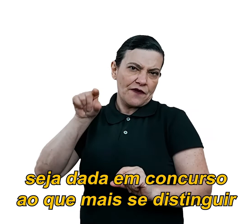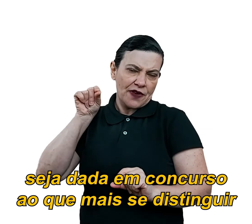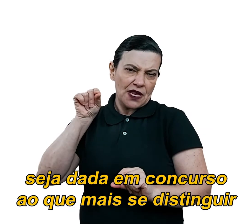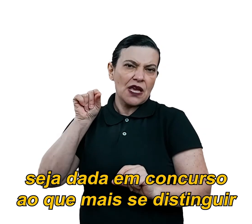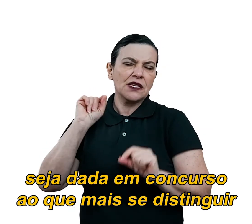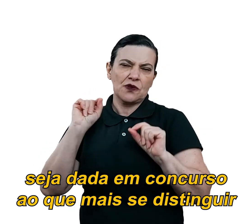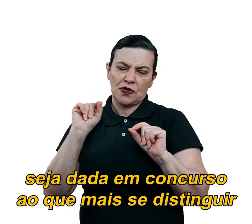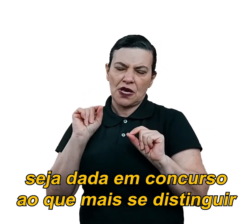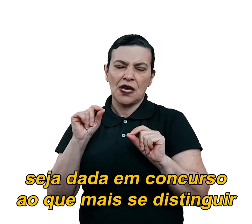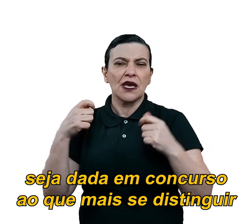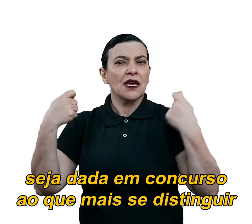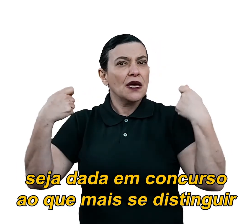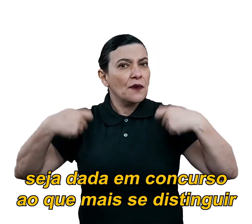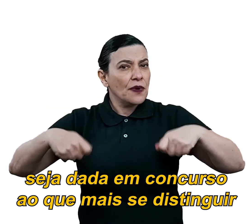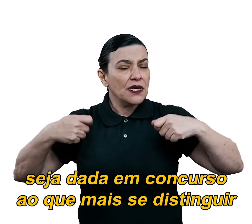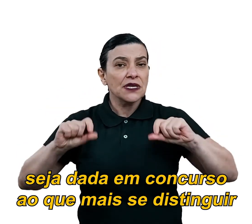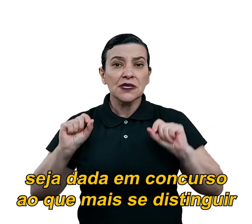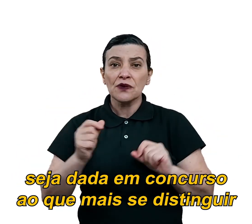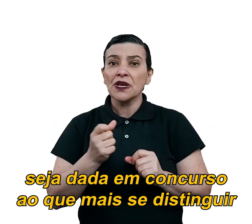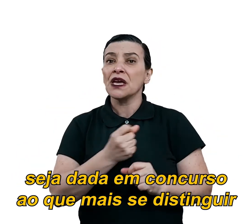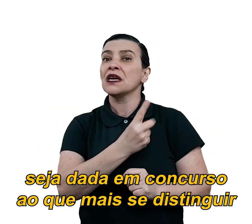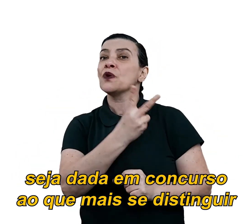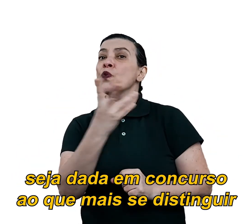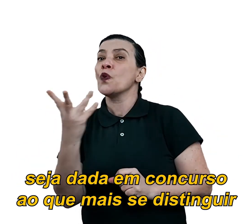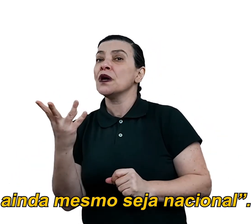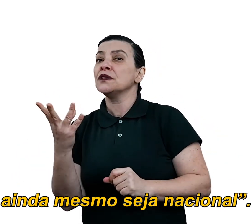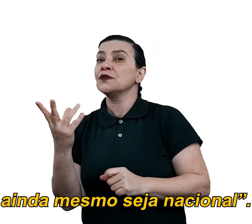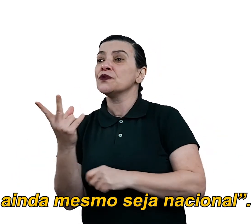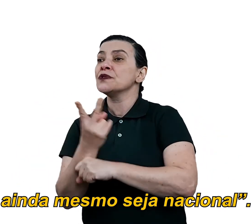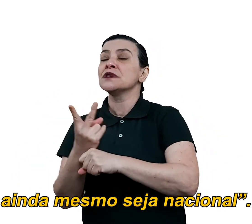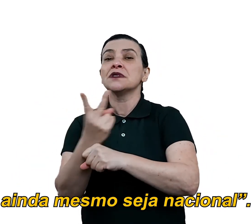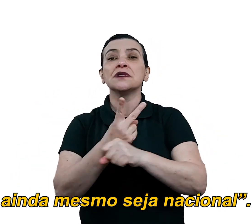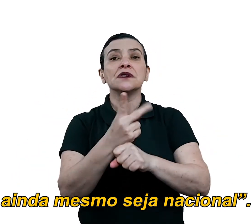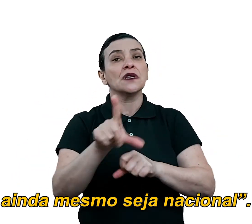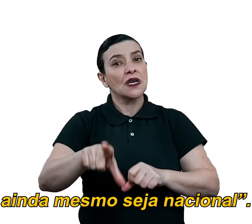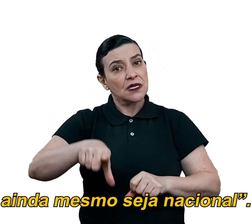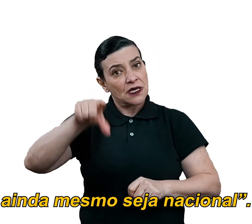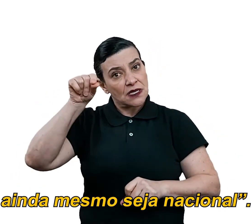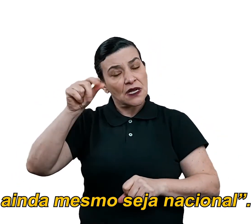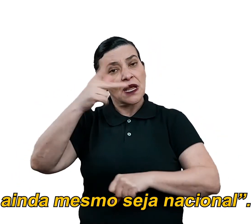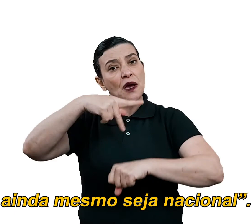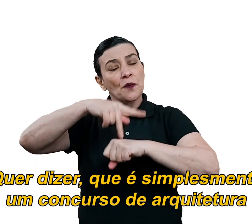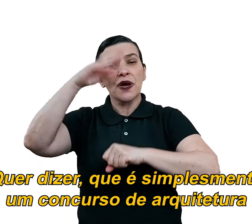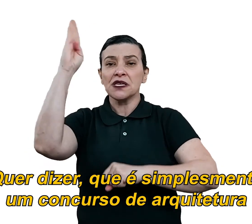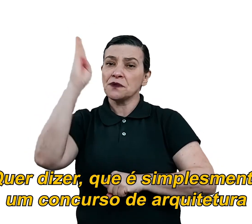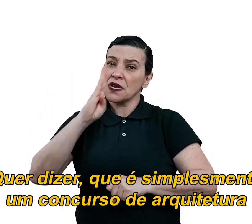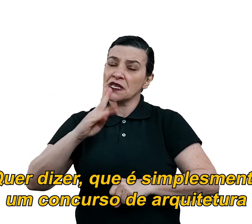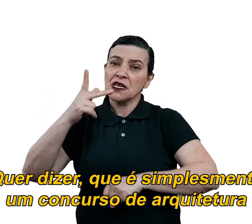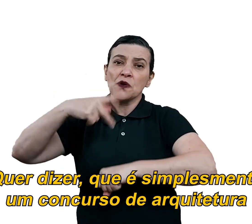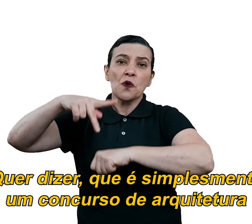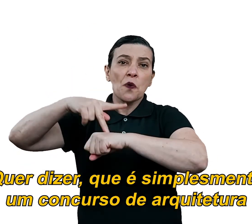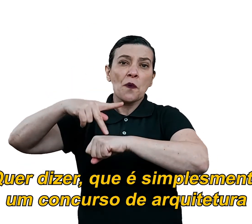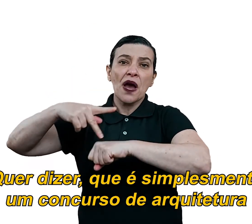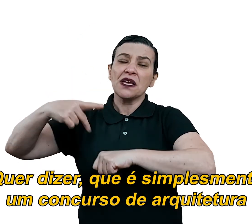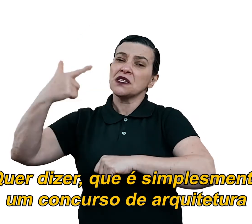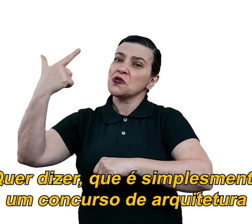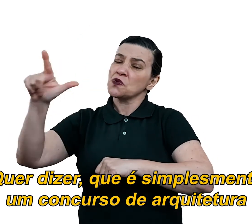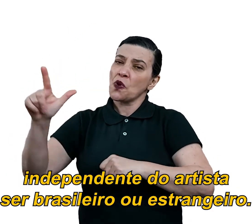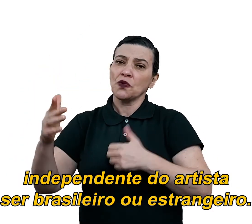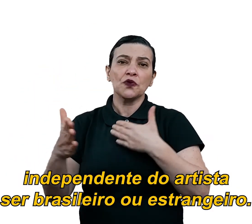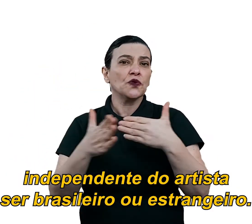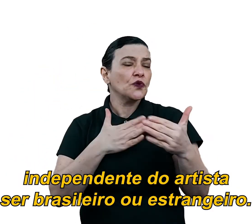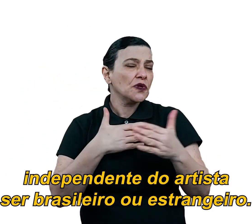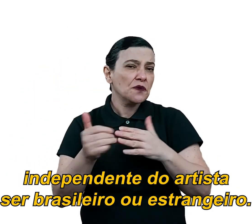preferência seja dada em concurso ao que mais se distinguir, ainda mesmo que seja nacional. Quer dizer, que é simplesmente um concurso de